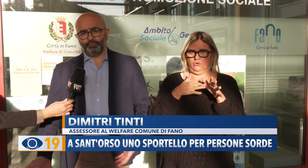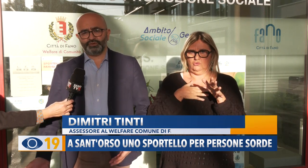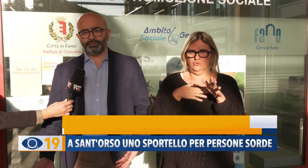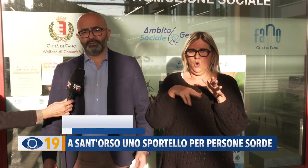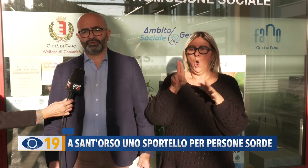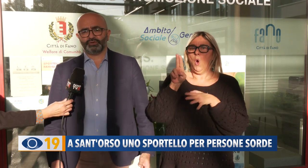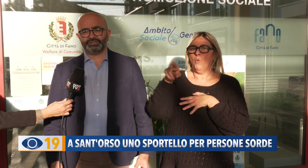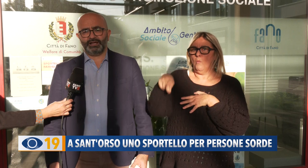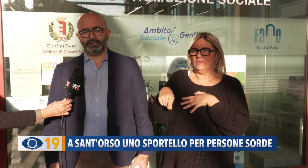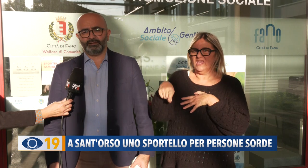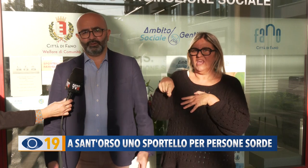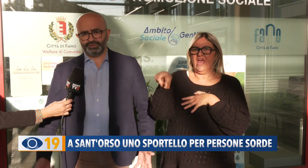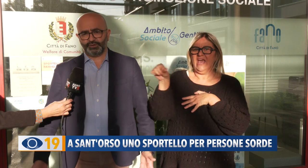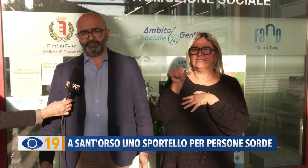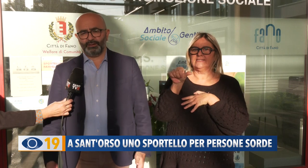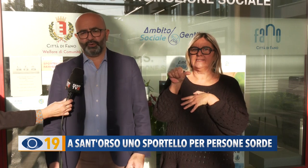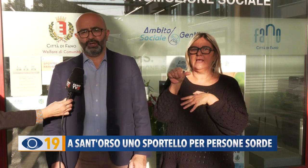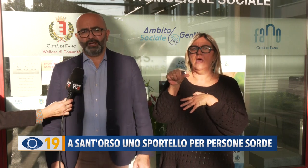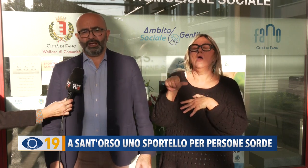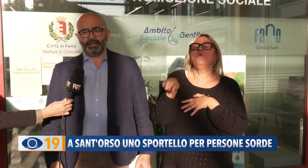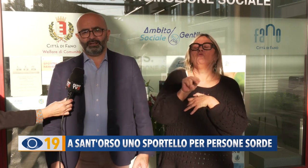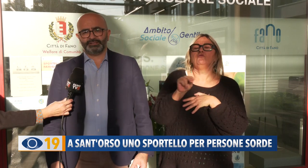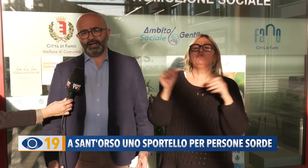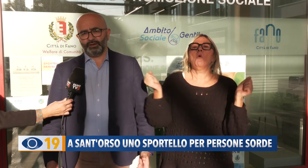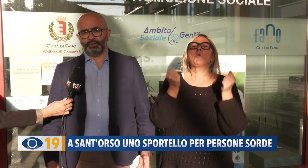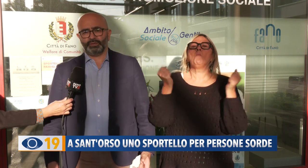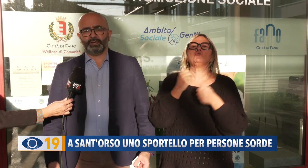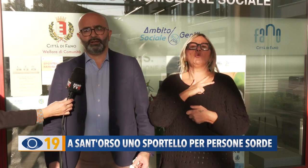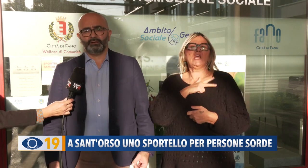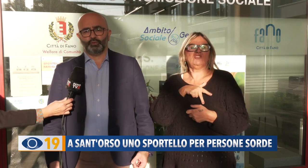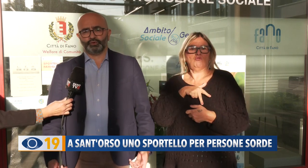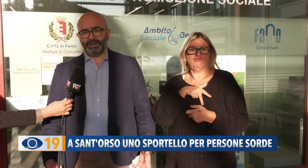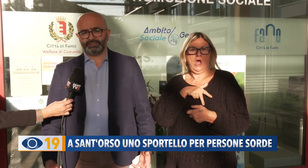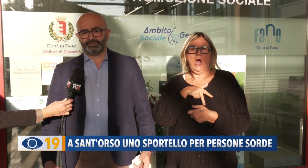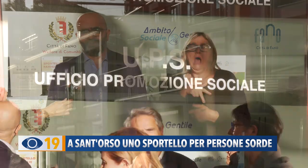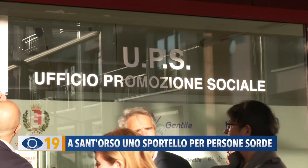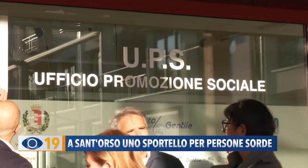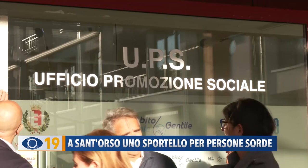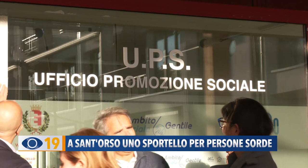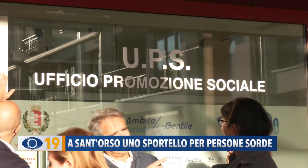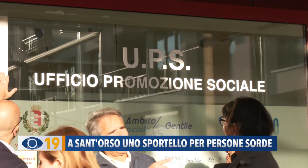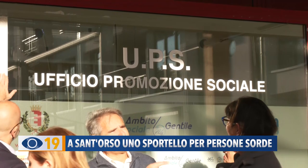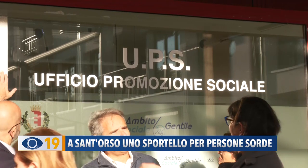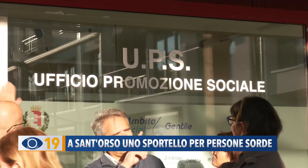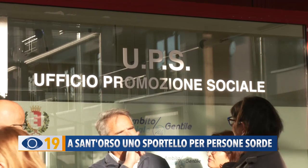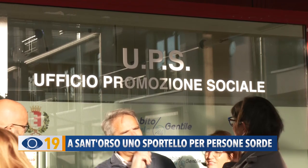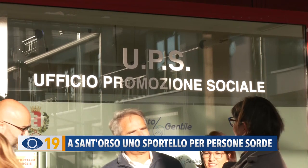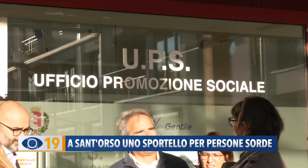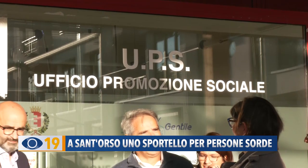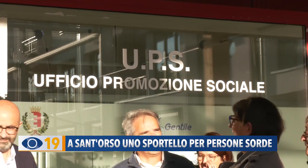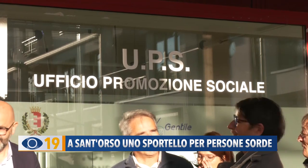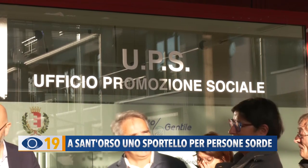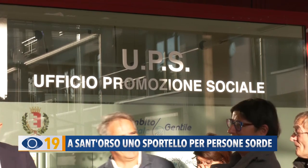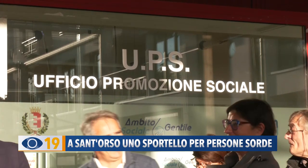L'UPS, l'Ufficio di Promozione Sociale in cui ci troviamo, è già uno spazio accogliente,